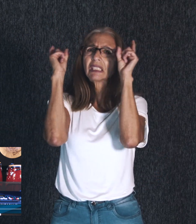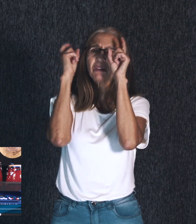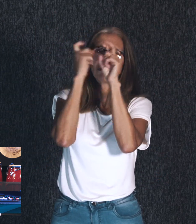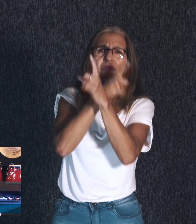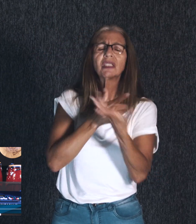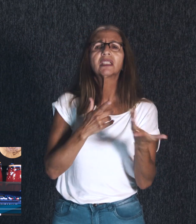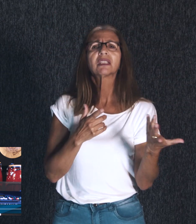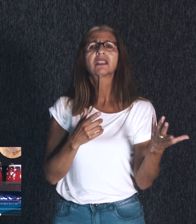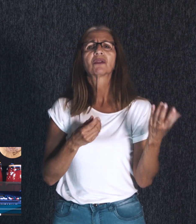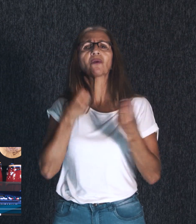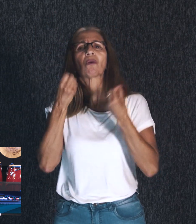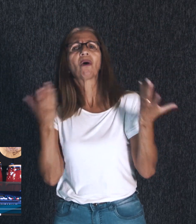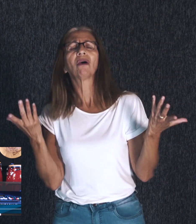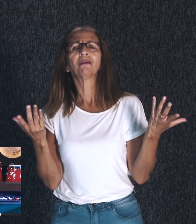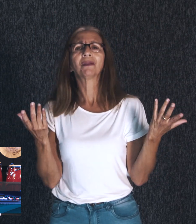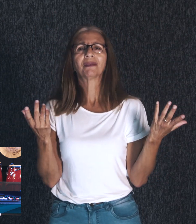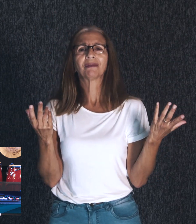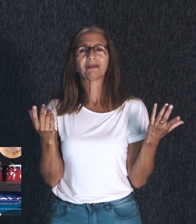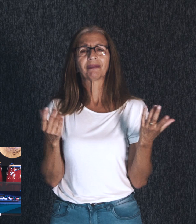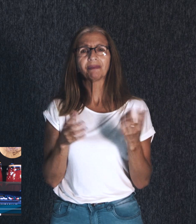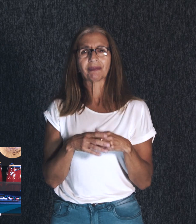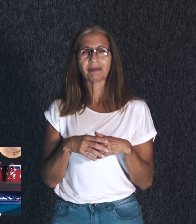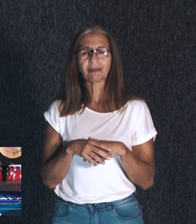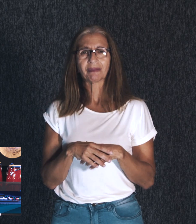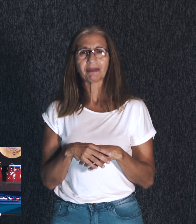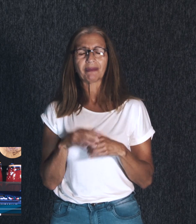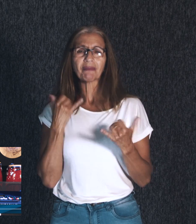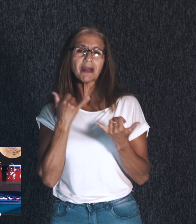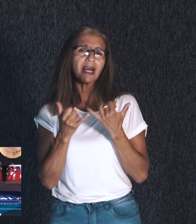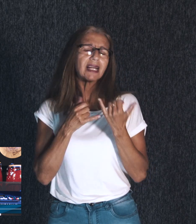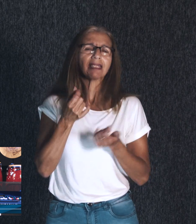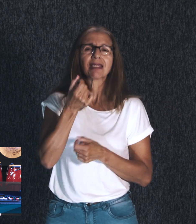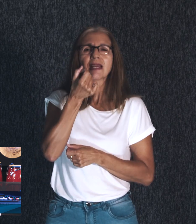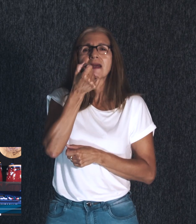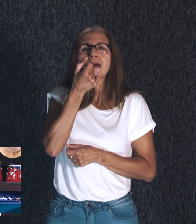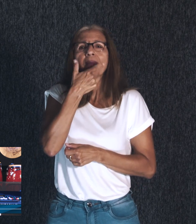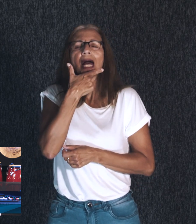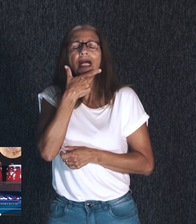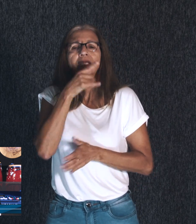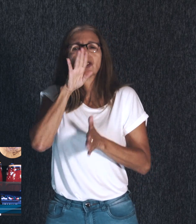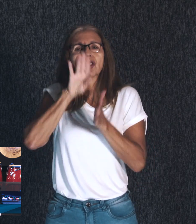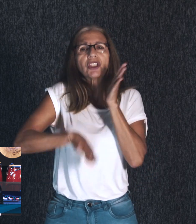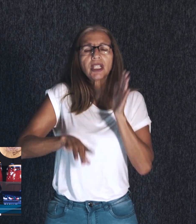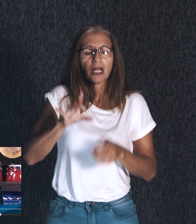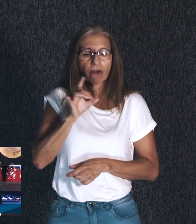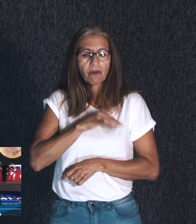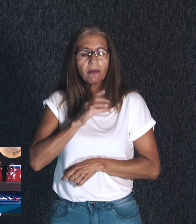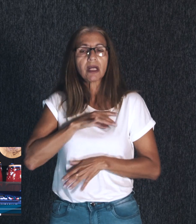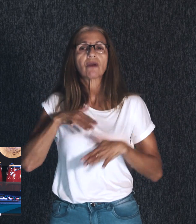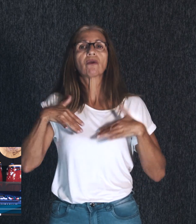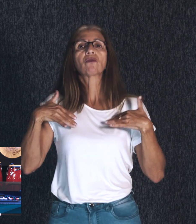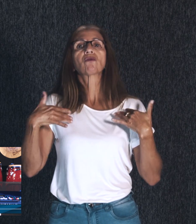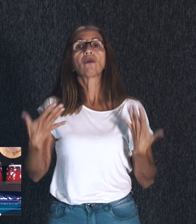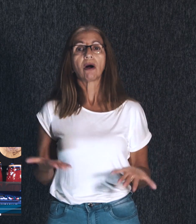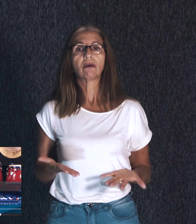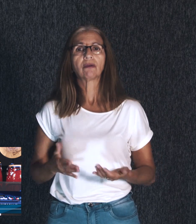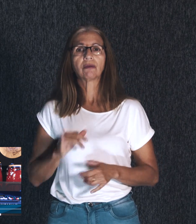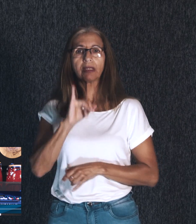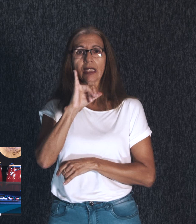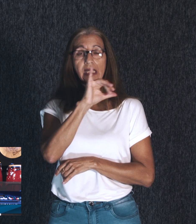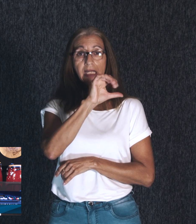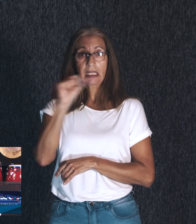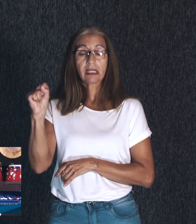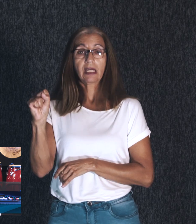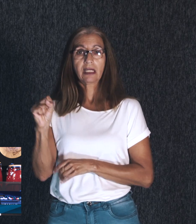remédio? E baseado nesse texto que nós lemos aqui de Isaías, a gente encontra declarações